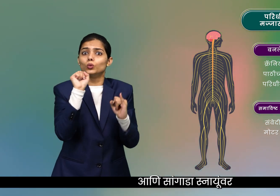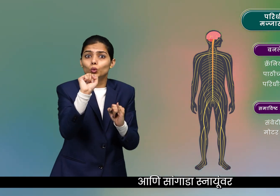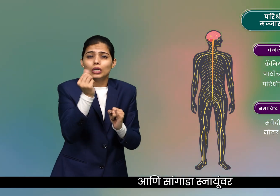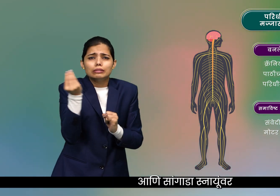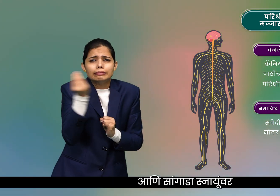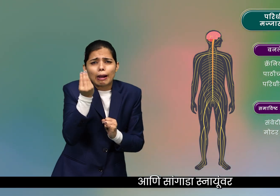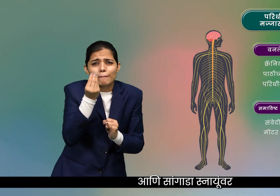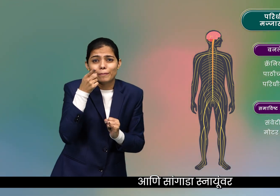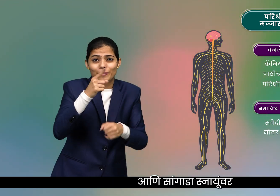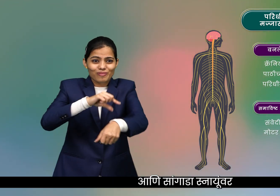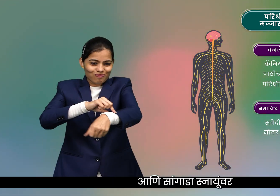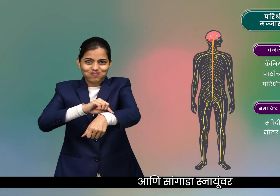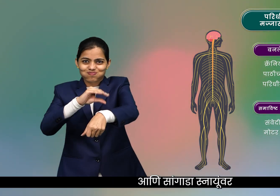आणि सांगड स्नायूंवर